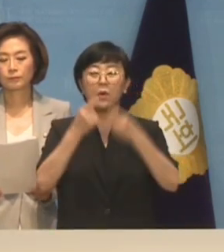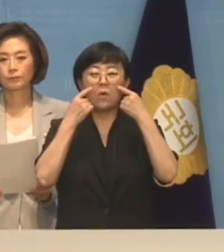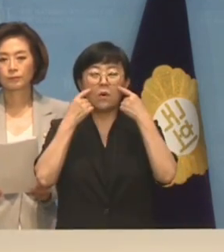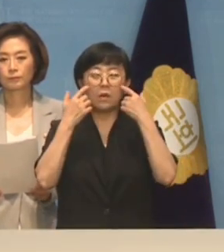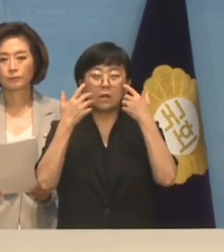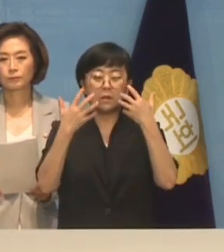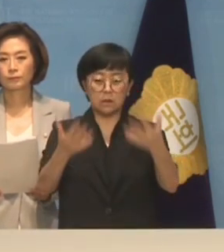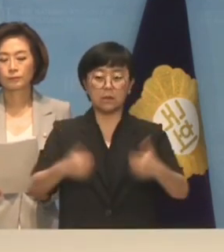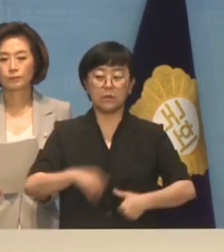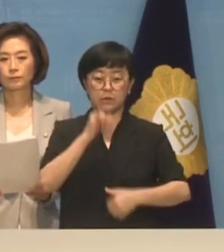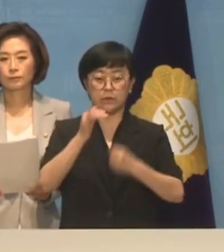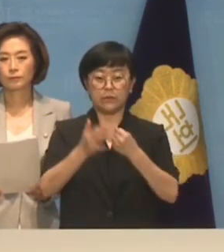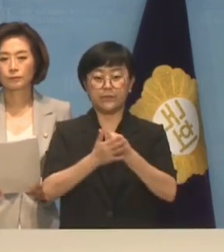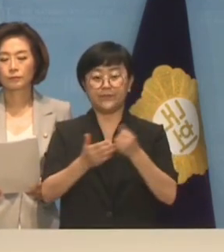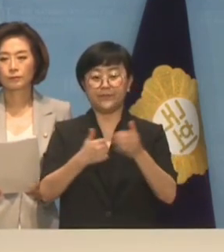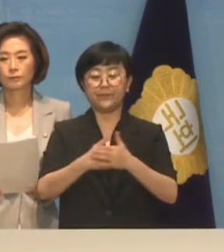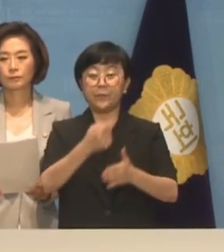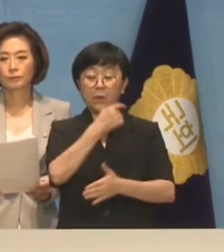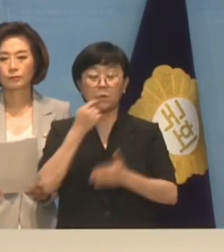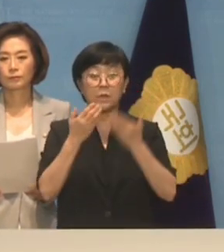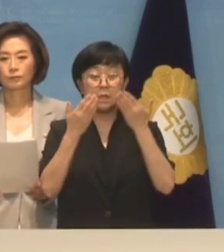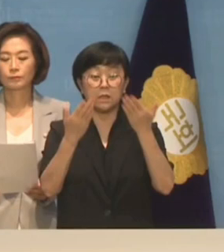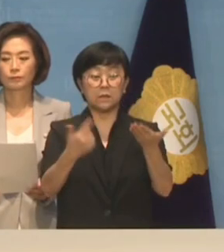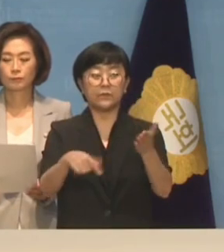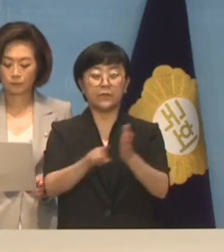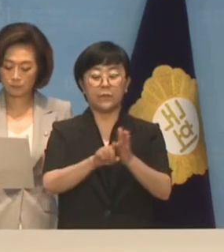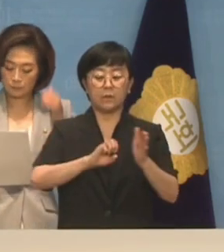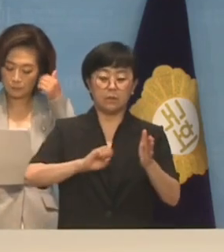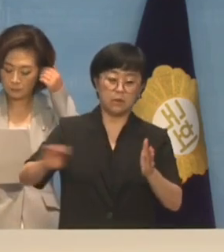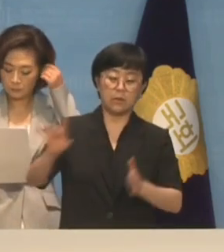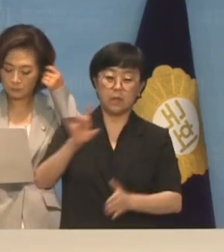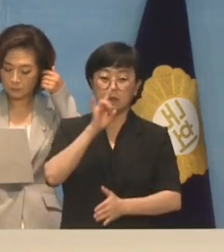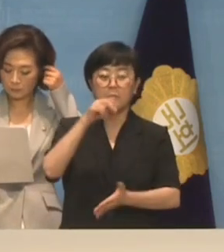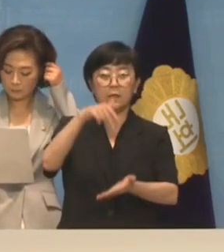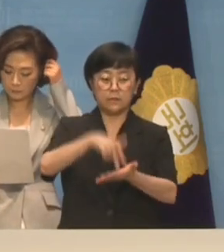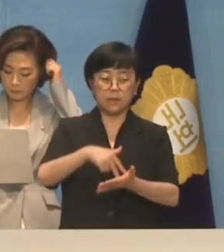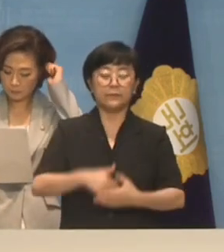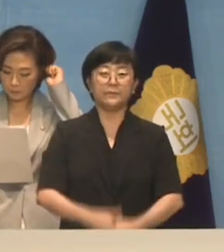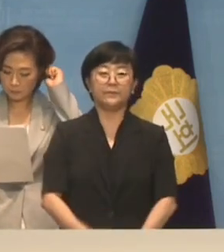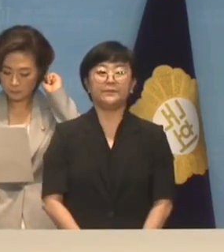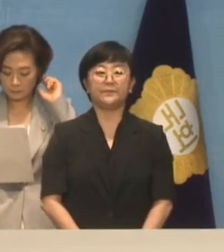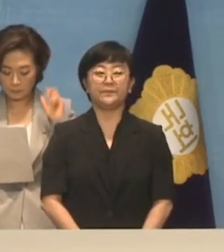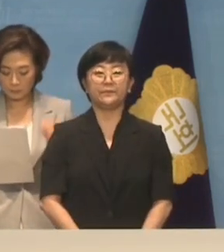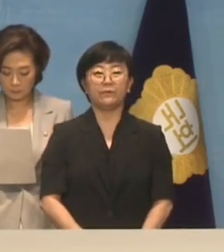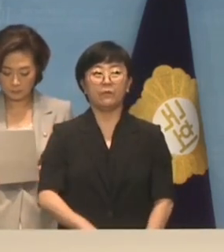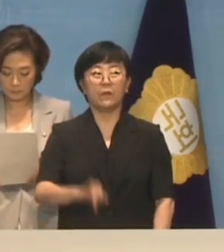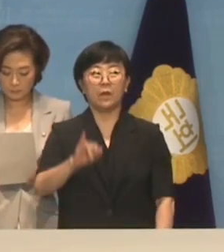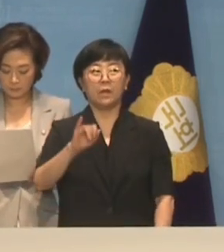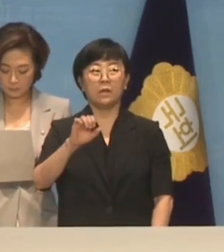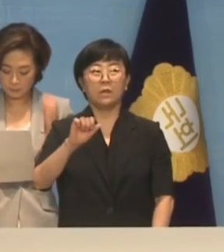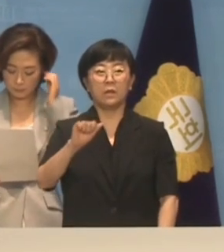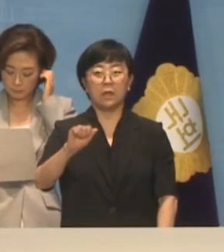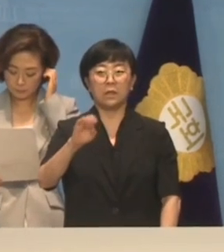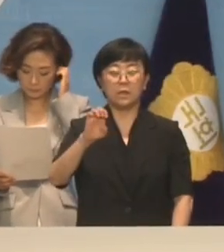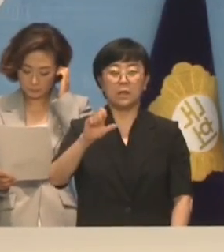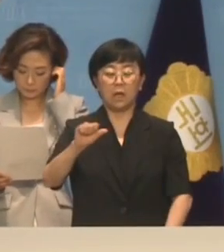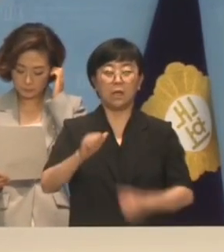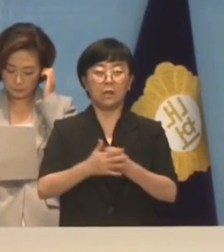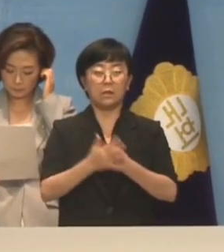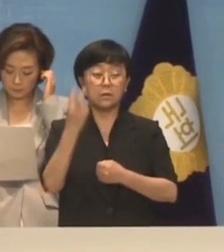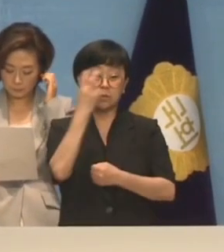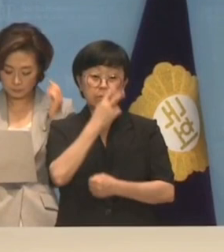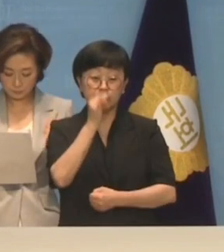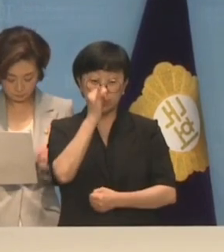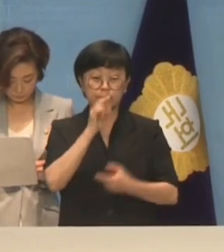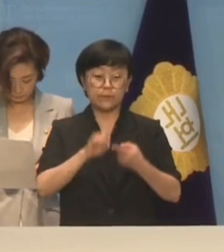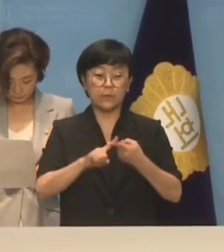확보해야 되는데 확실히 보장되기 전에는 방류해서는 안 된다는 게 저희들의 생각인데 IAEA가 지금 뭐 검사를 하고 있다고